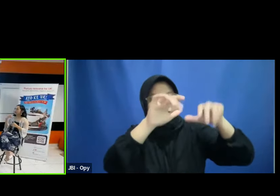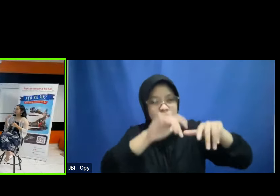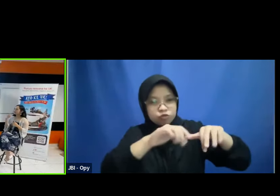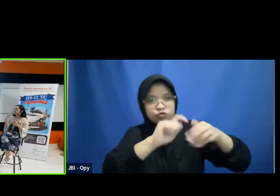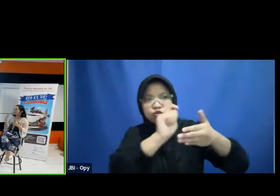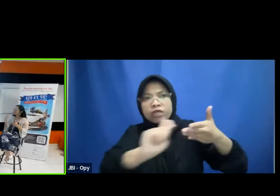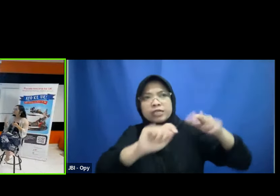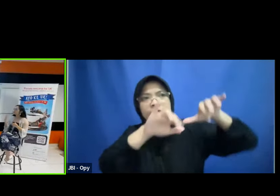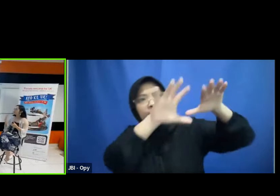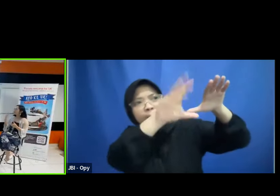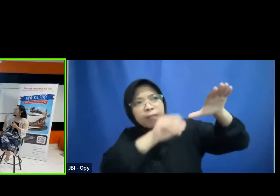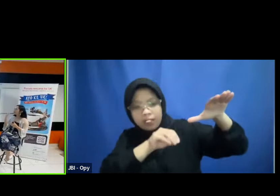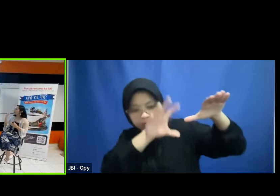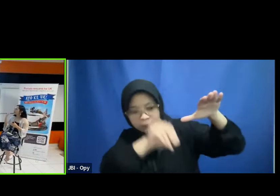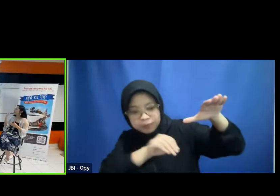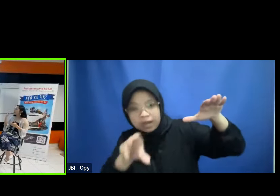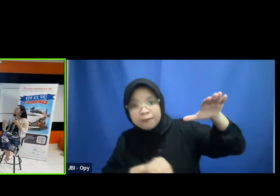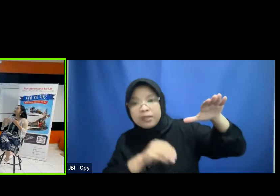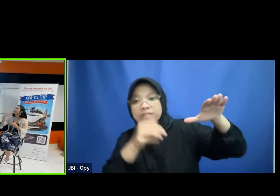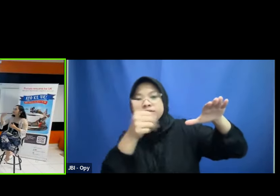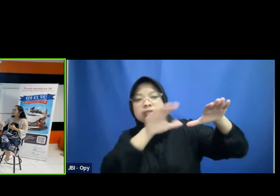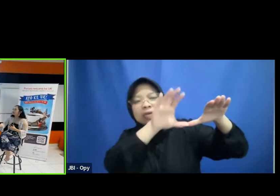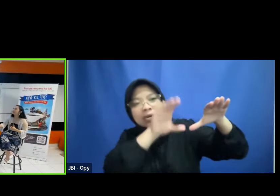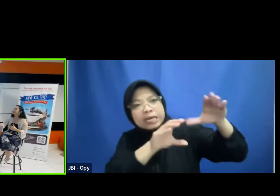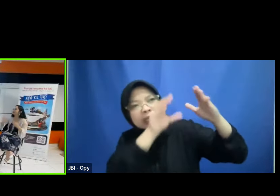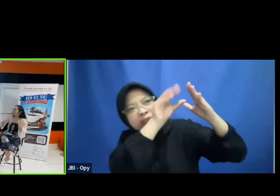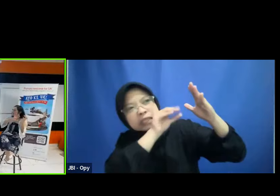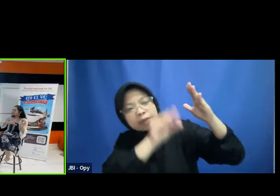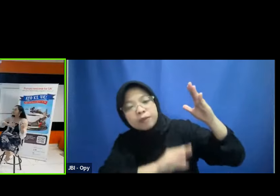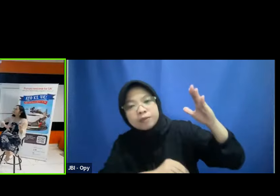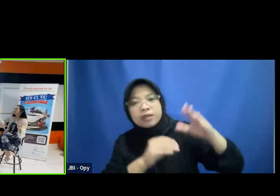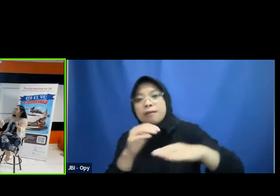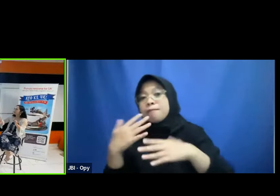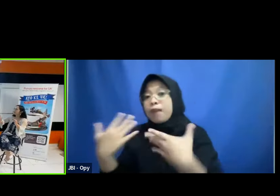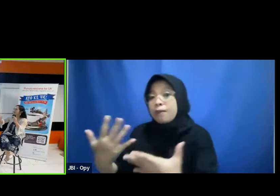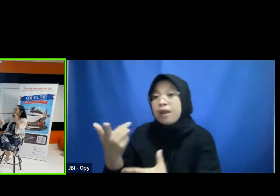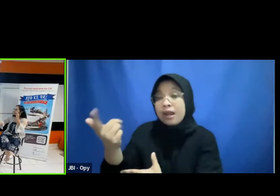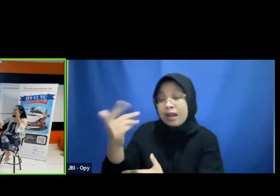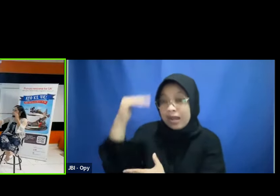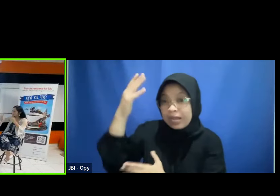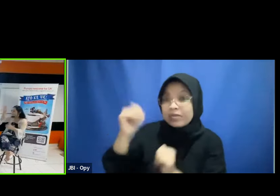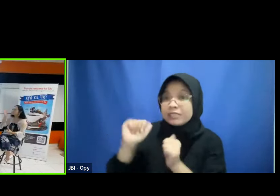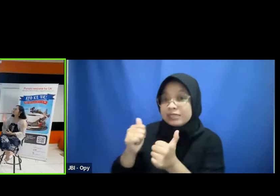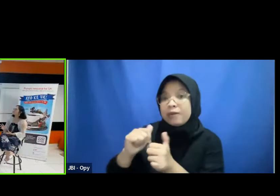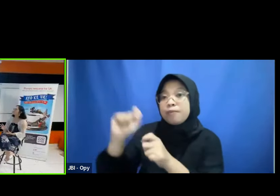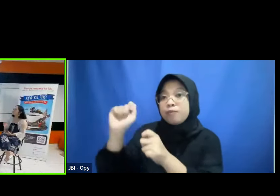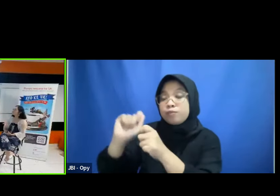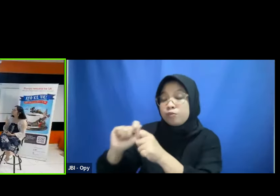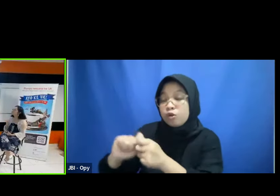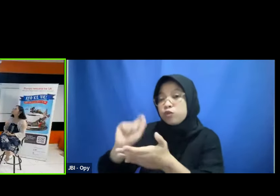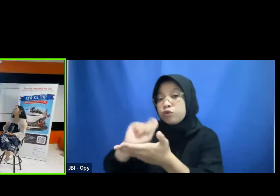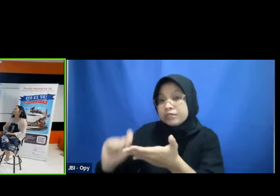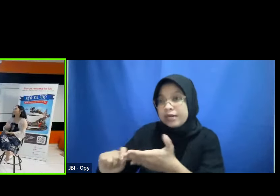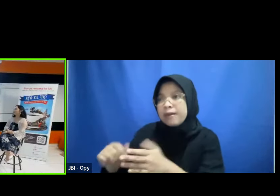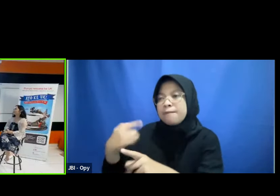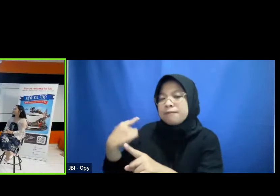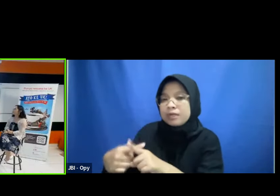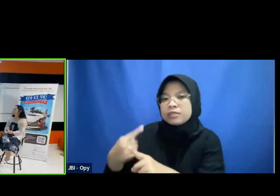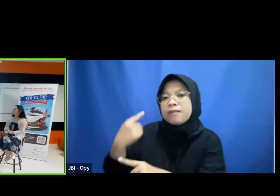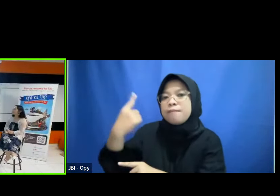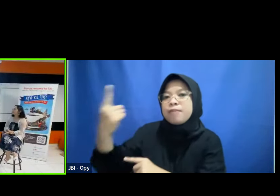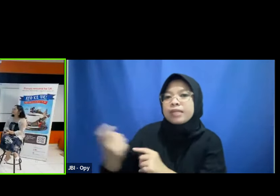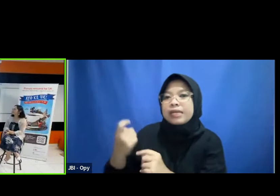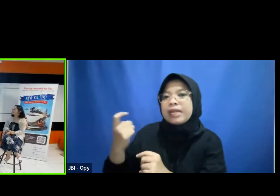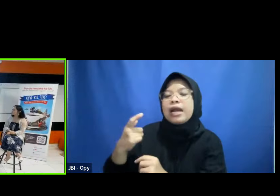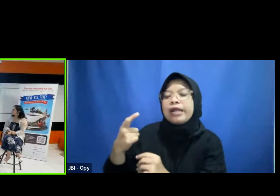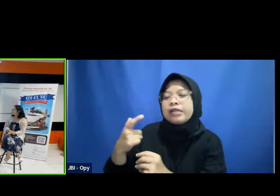gitu nah gimana dulu Kakak mempersiapkan esai Kakak dengan E pertanyaan-pertanyaanening itu